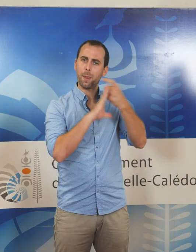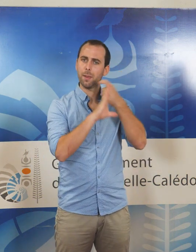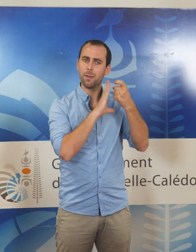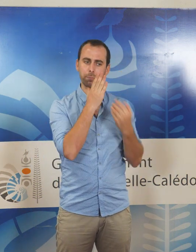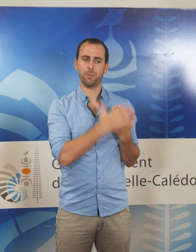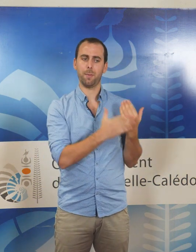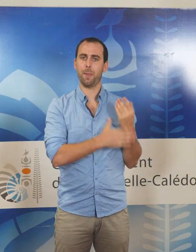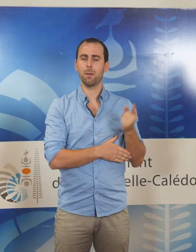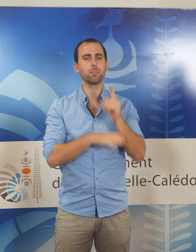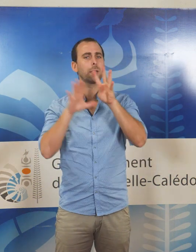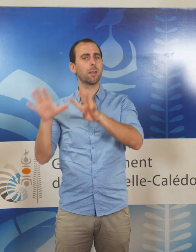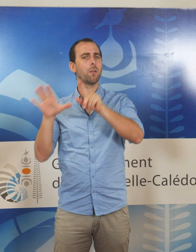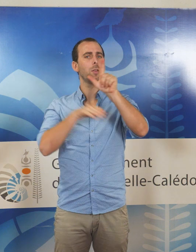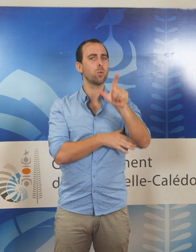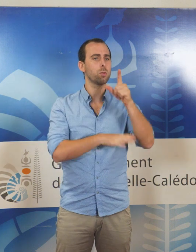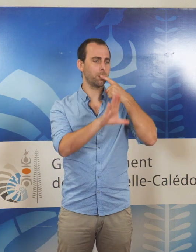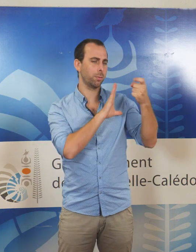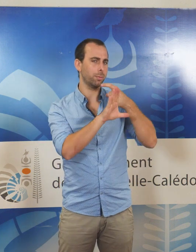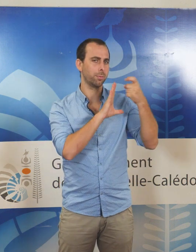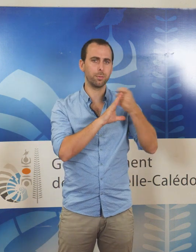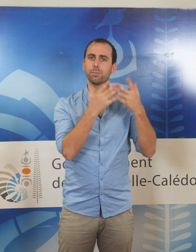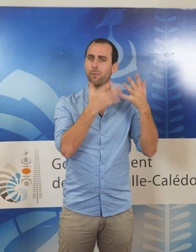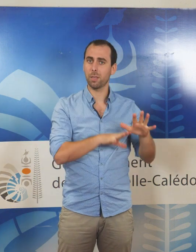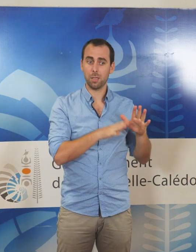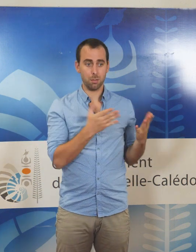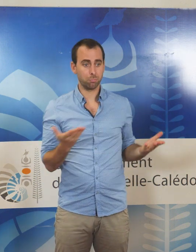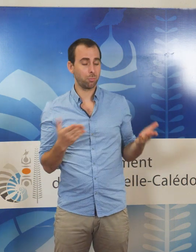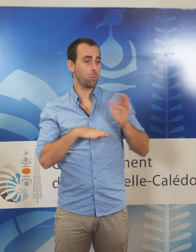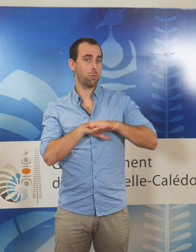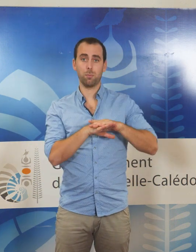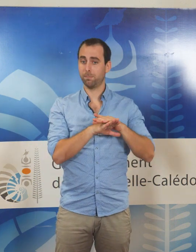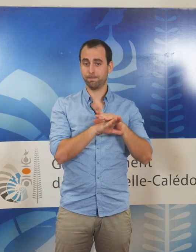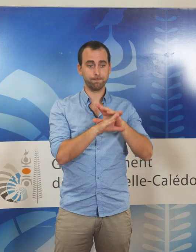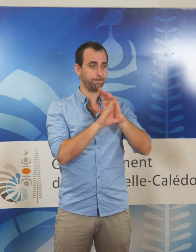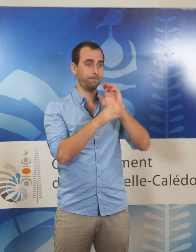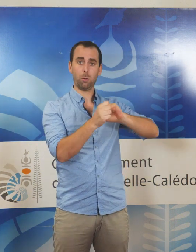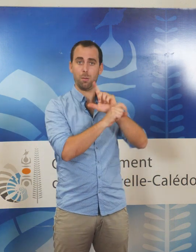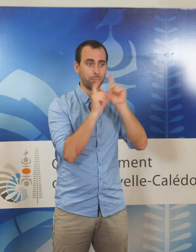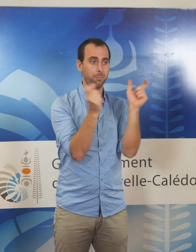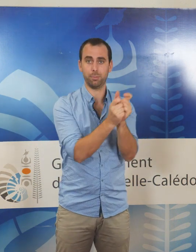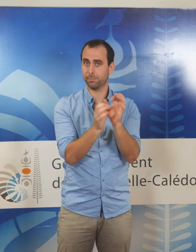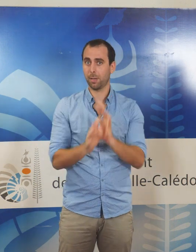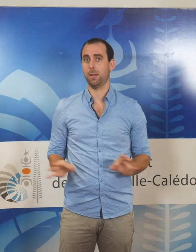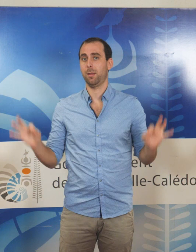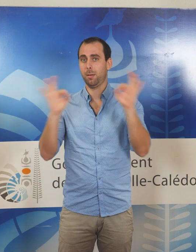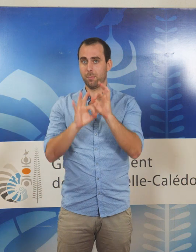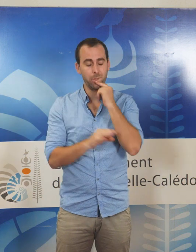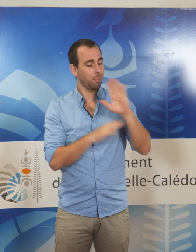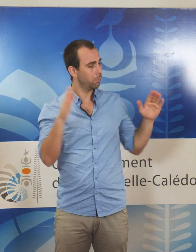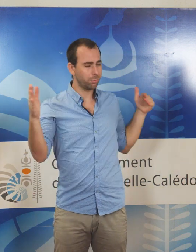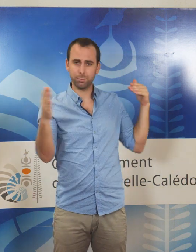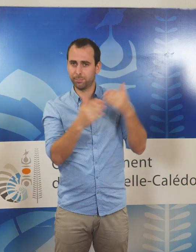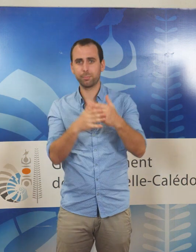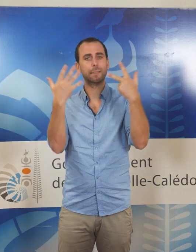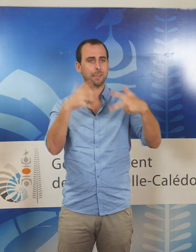donc 92 tests de dépistage aujourd'hui, 0 cas positif. Donc nous restons à 18 cas positifs